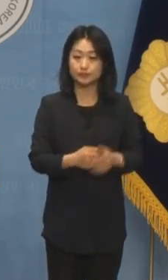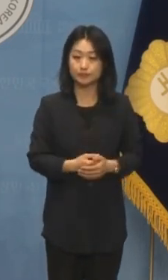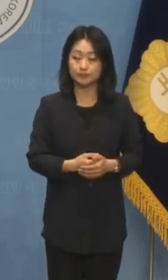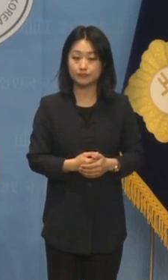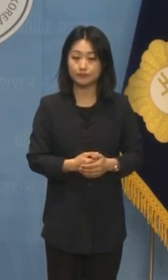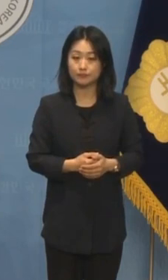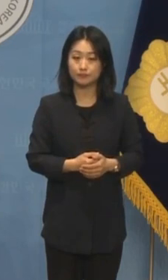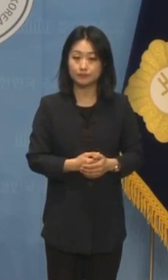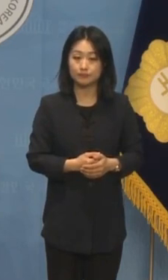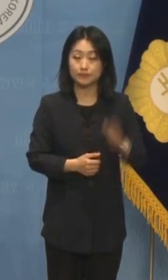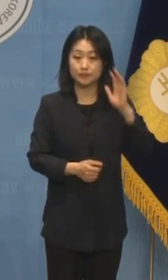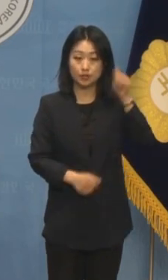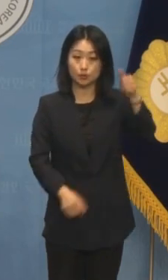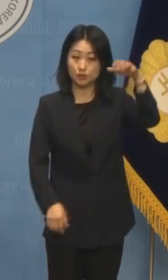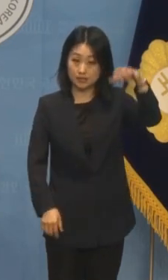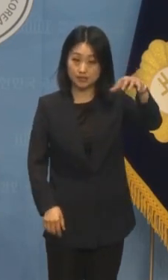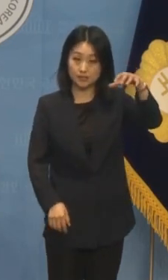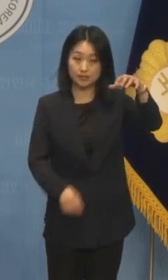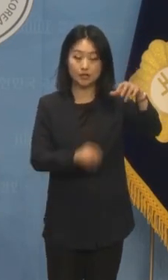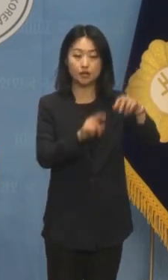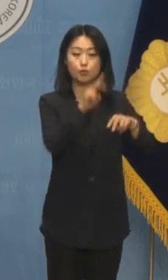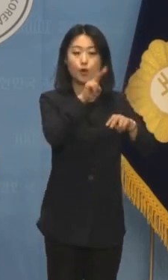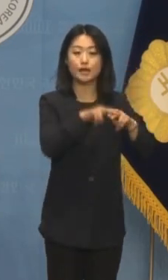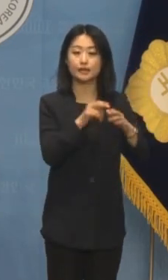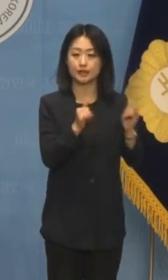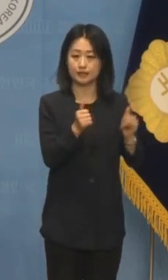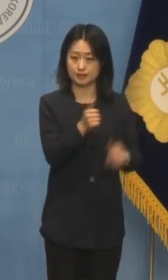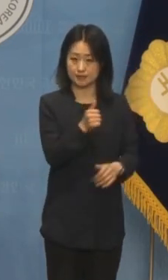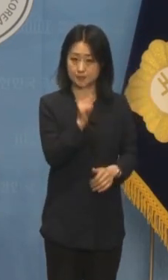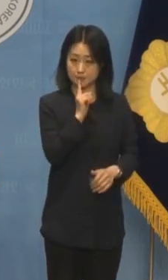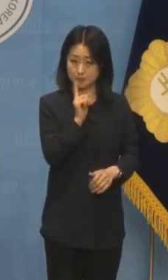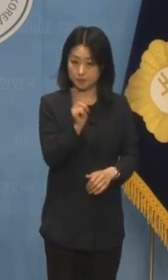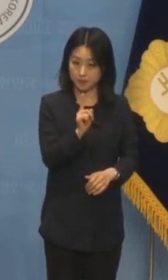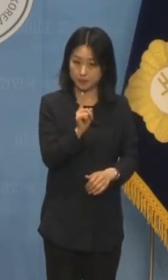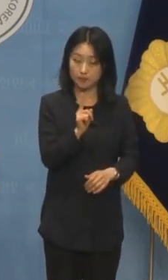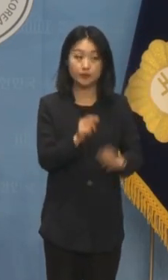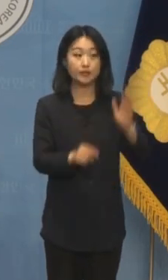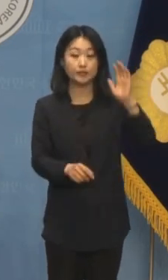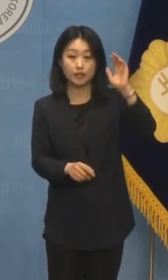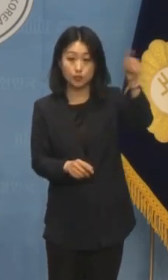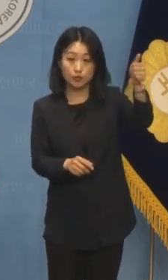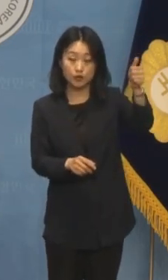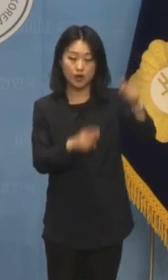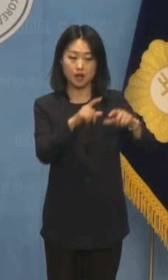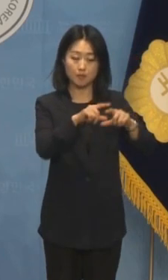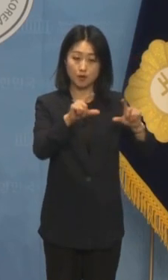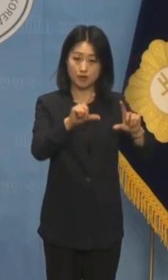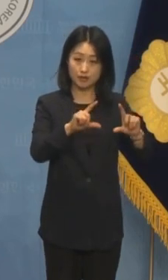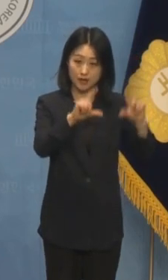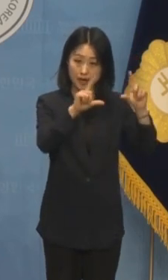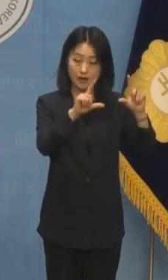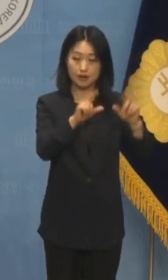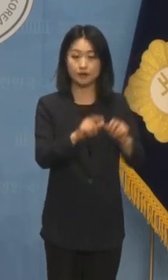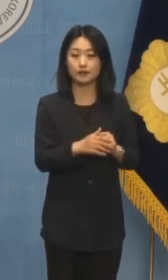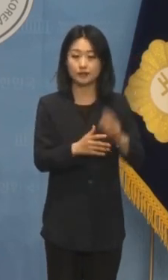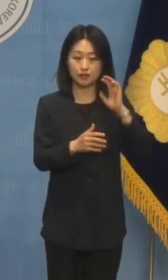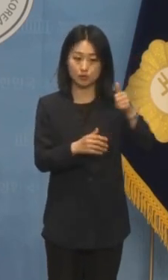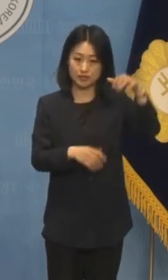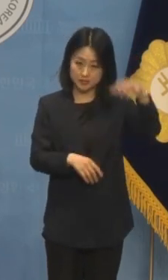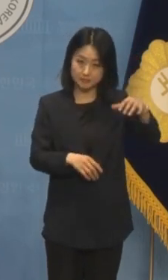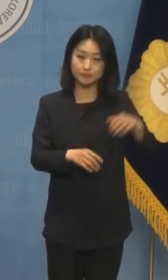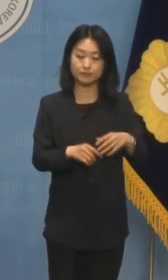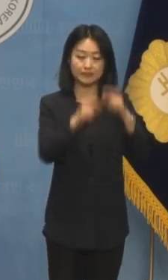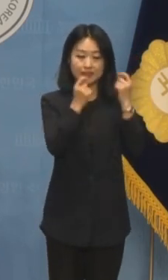말을 전한 대통령실 고위 관계자가 대통령이 평일 낮 관저에서